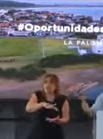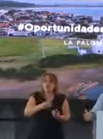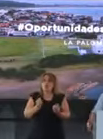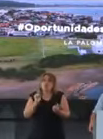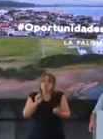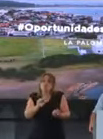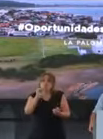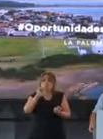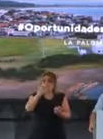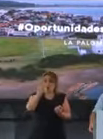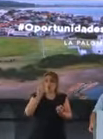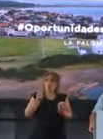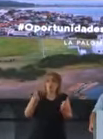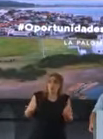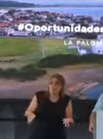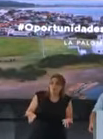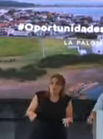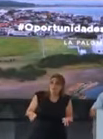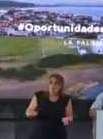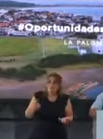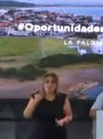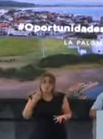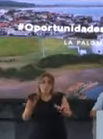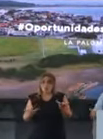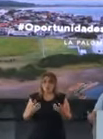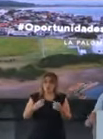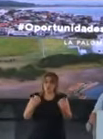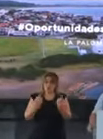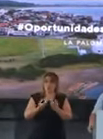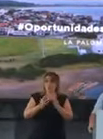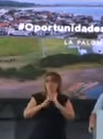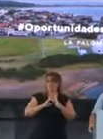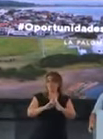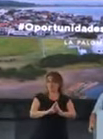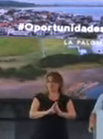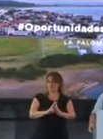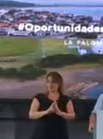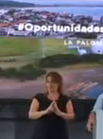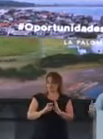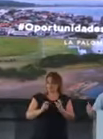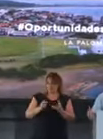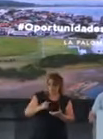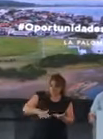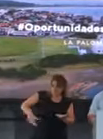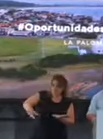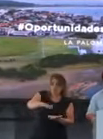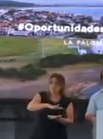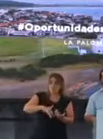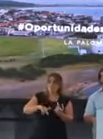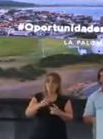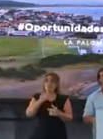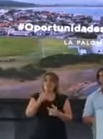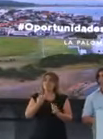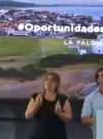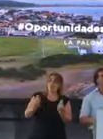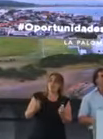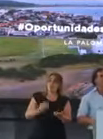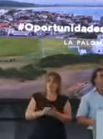está su país. Nosotros somos su representante. Le tenemos que decir cómo agarramos al